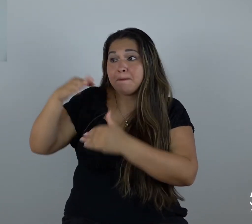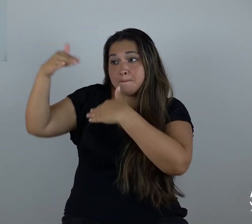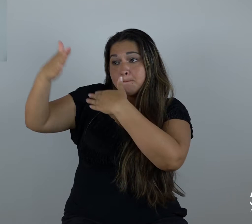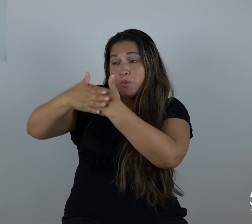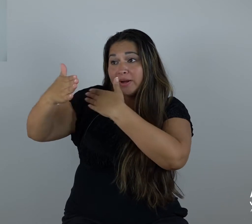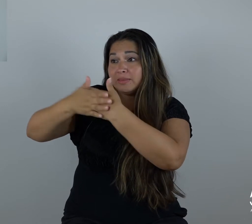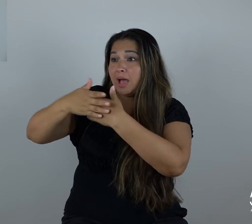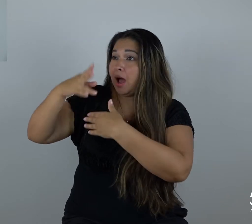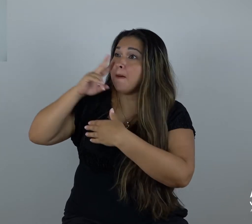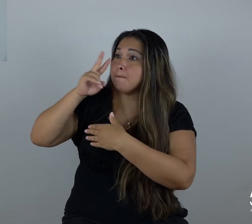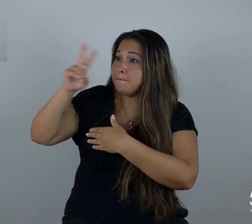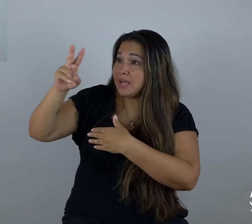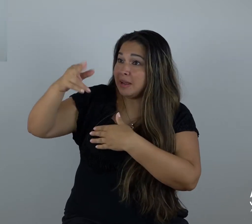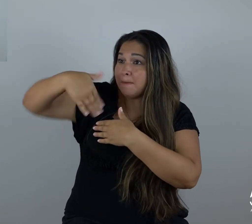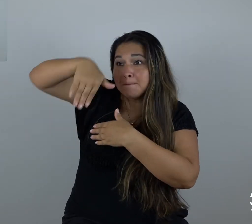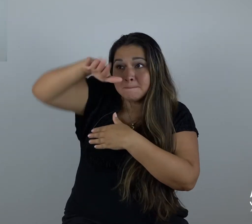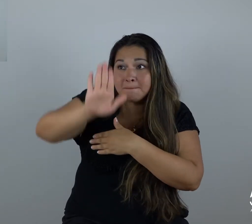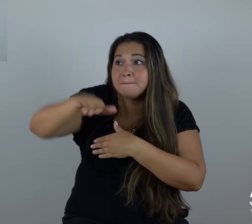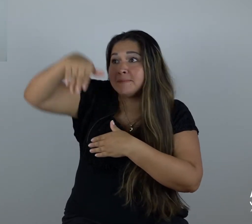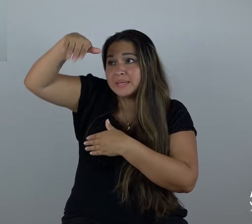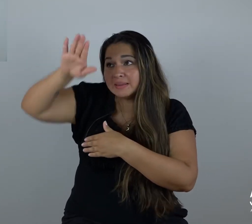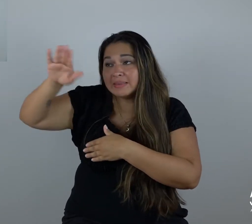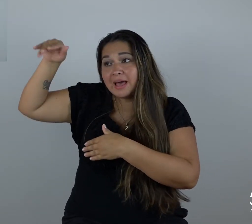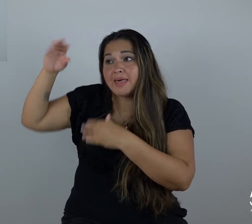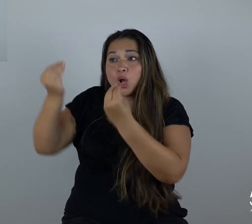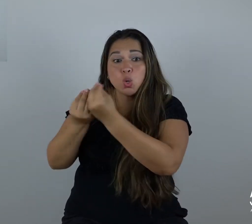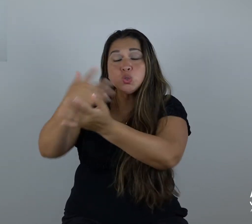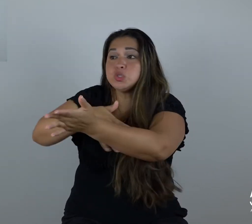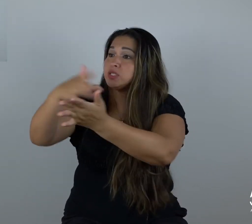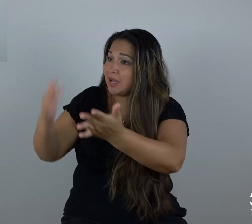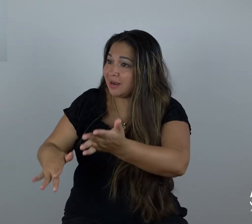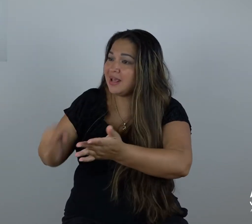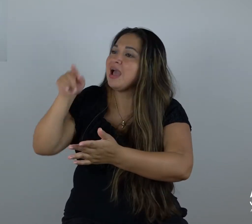con mano poderosa de Dios. Cuando el Señor Jesucristo